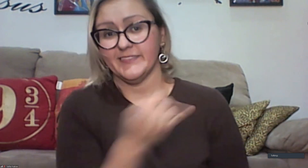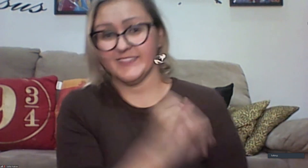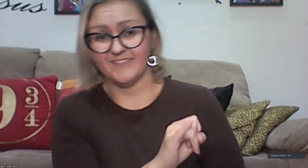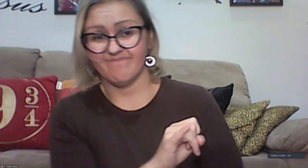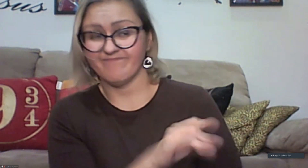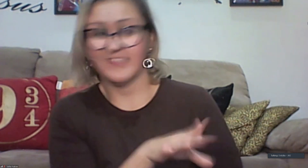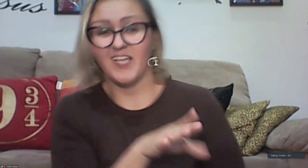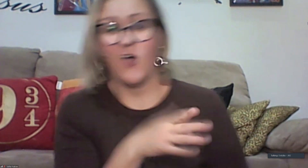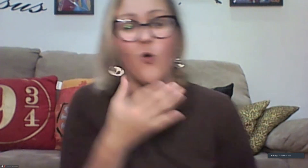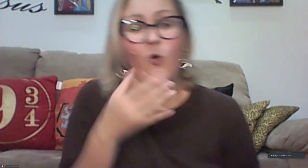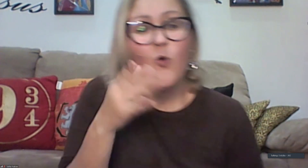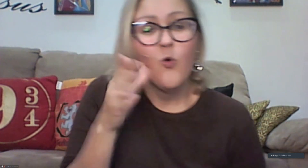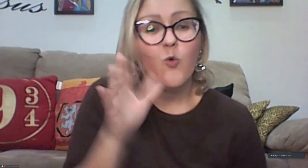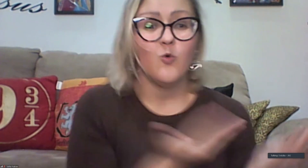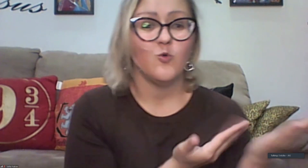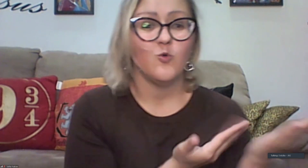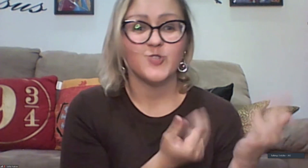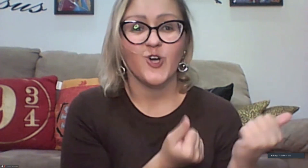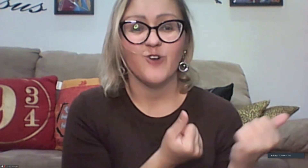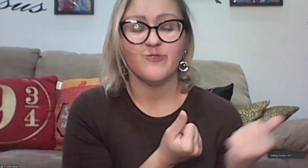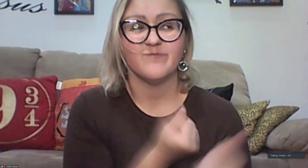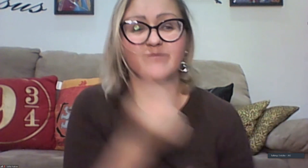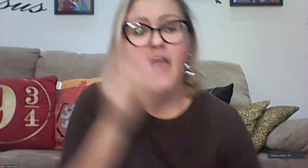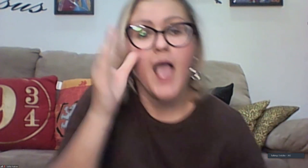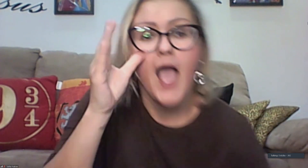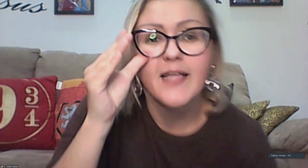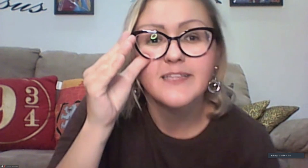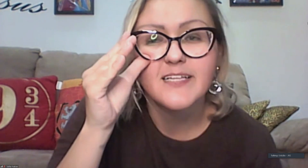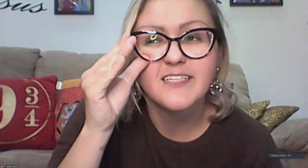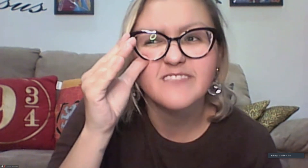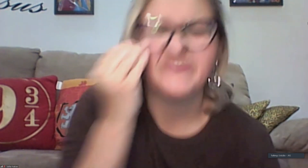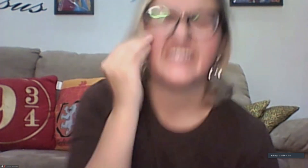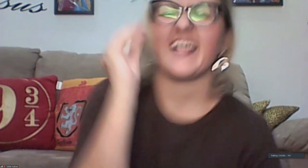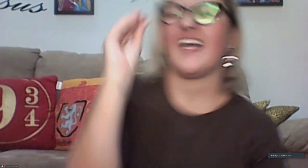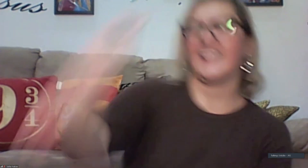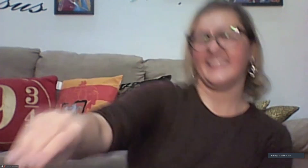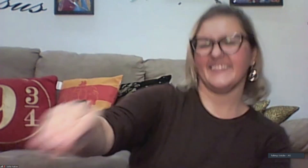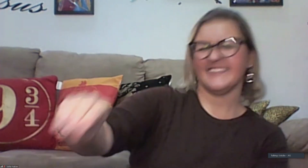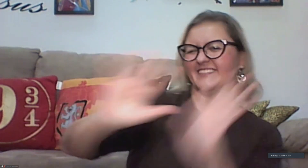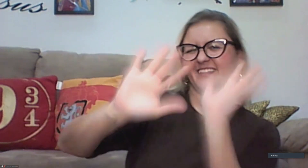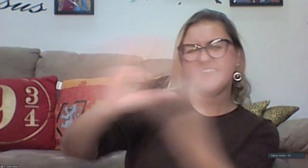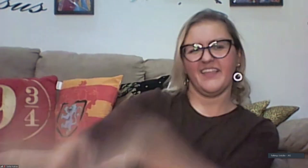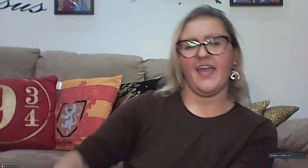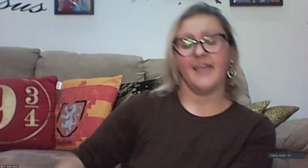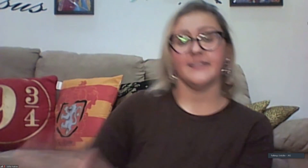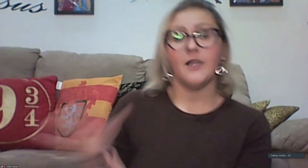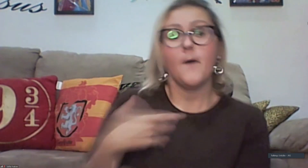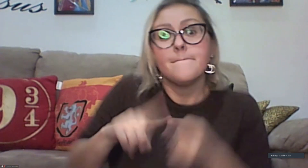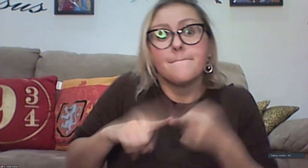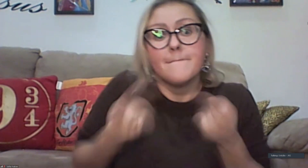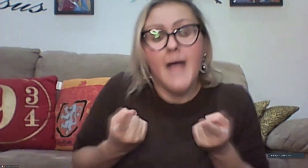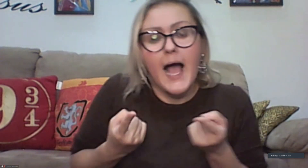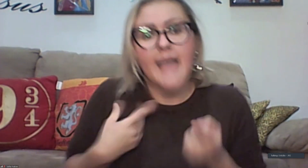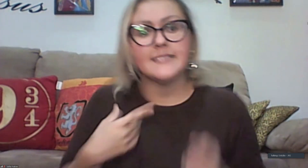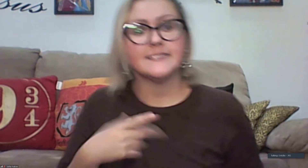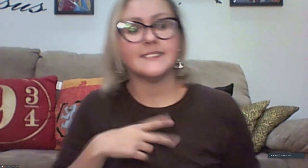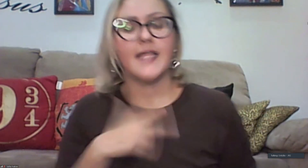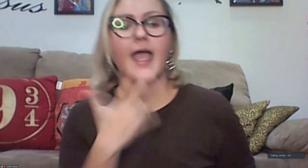muito melhor. Sabe, eles são jovens, eles estão buscando, às vezes eles falam, deixa isso para lá. Mas a questão